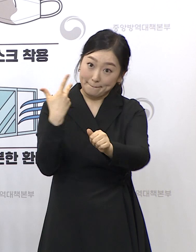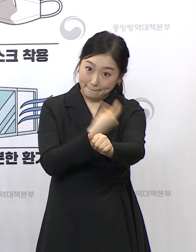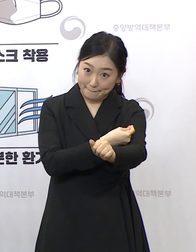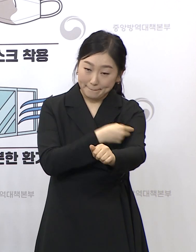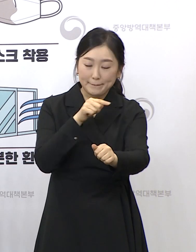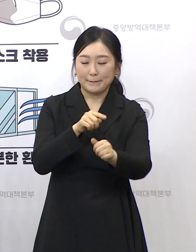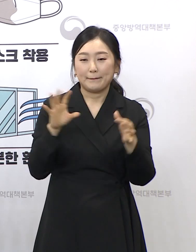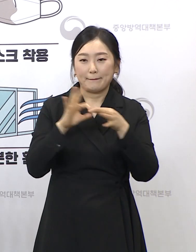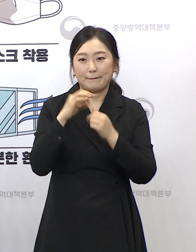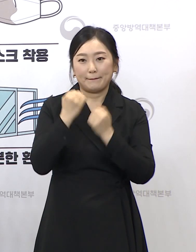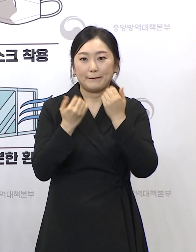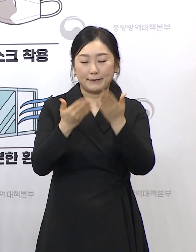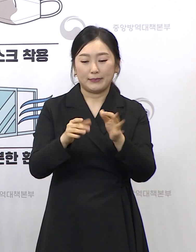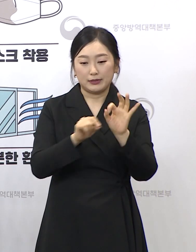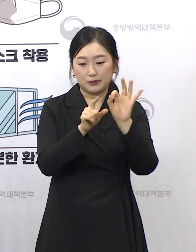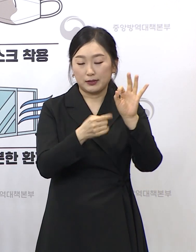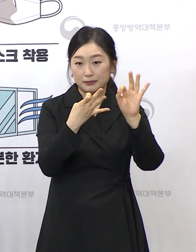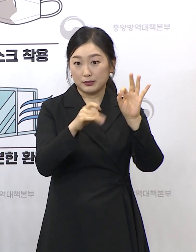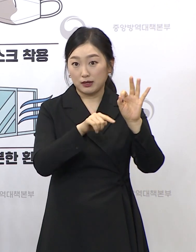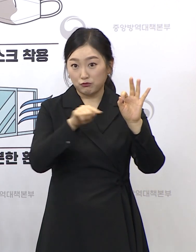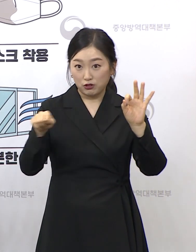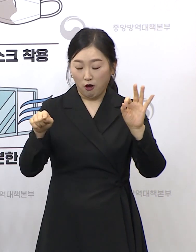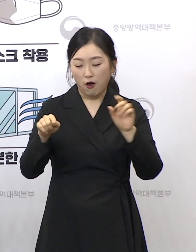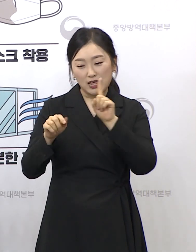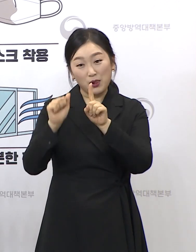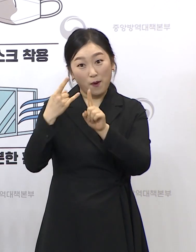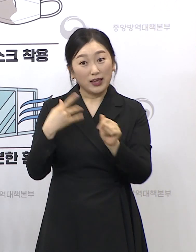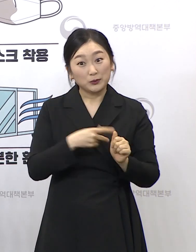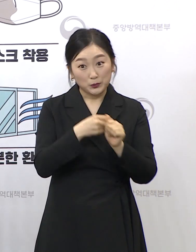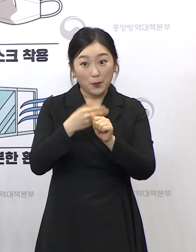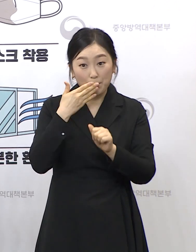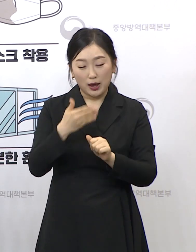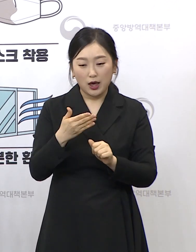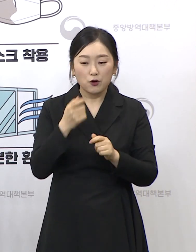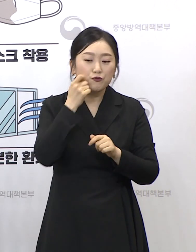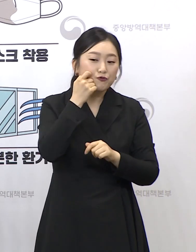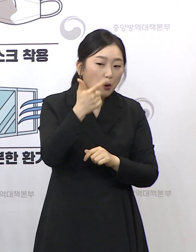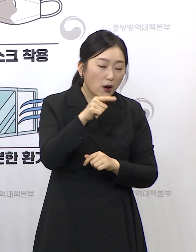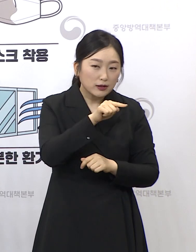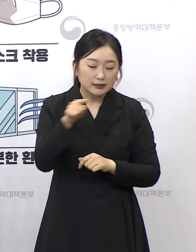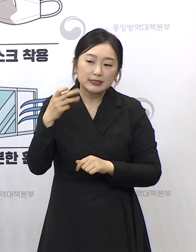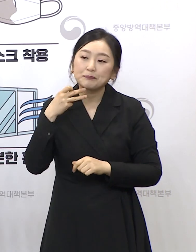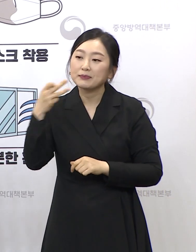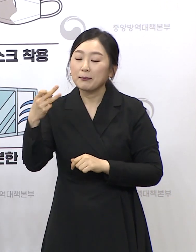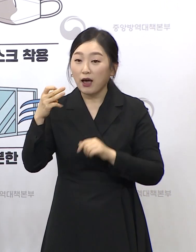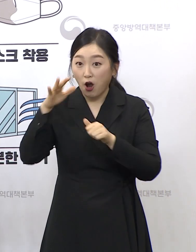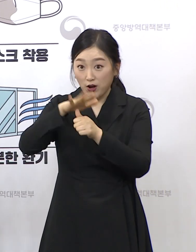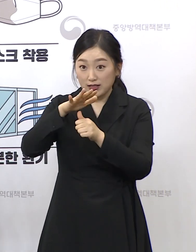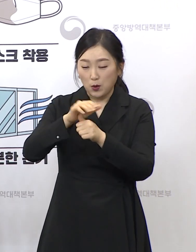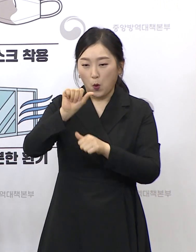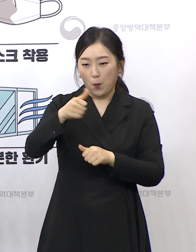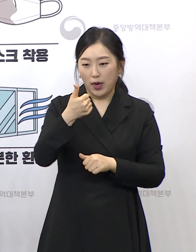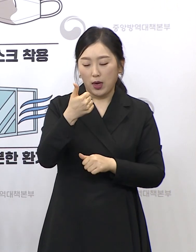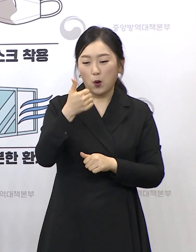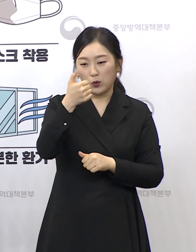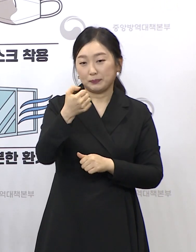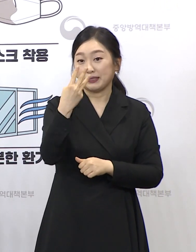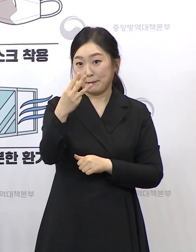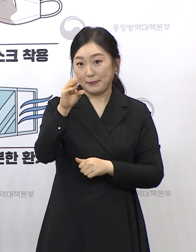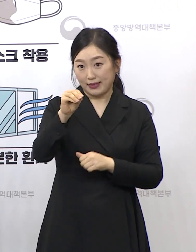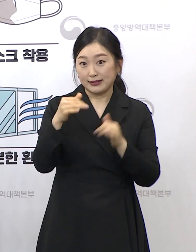10월 14일부터 1회 접종이 필요한 6개월에서 13세 어린이 553만 명을